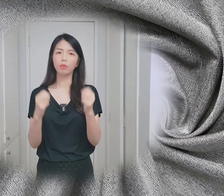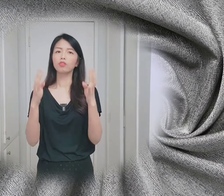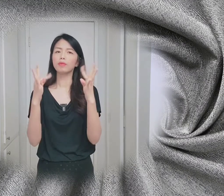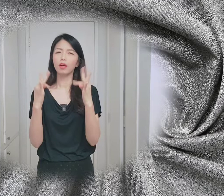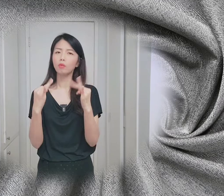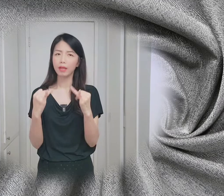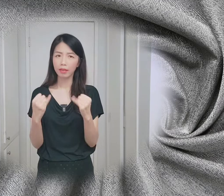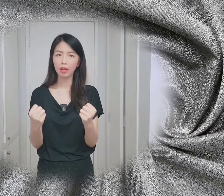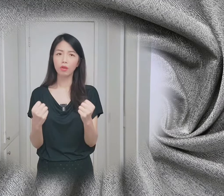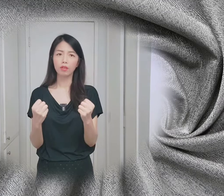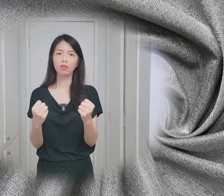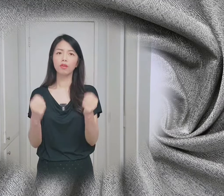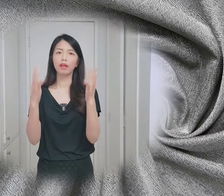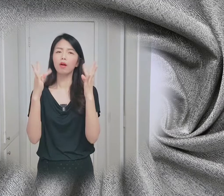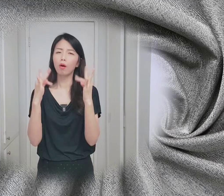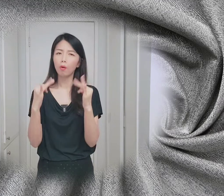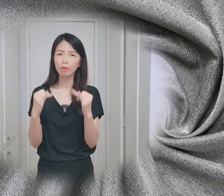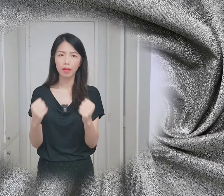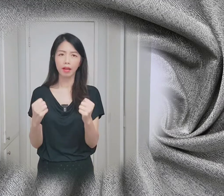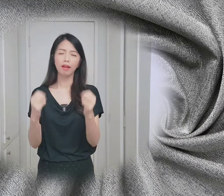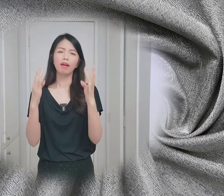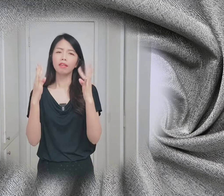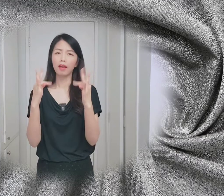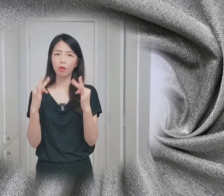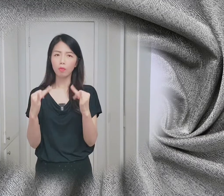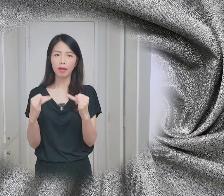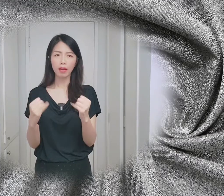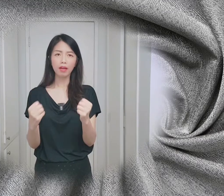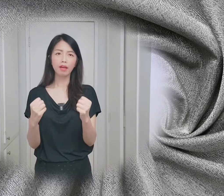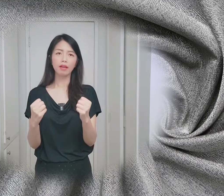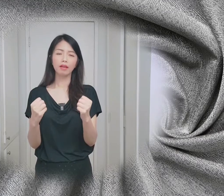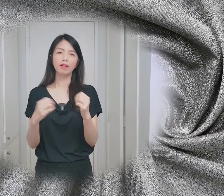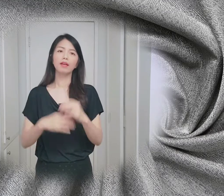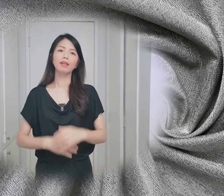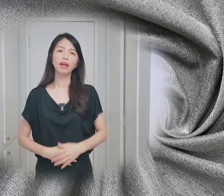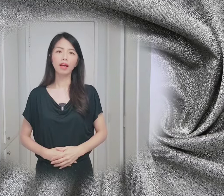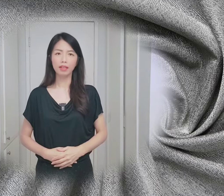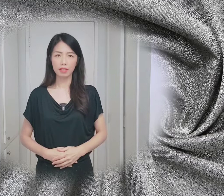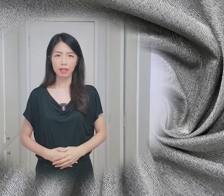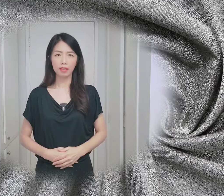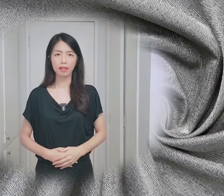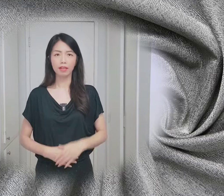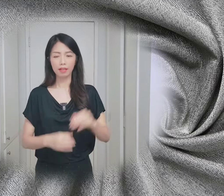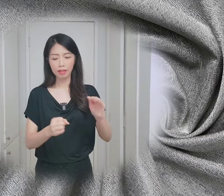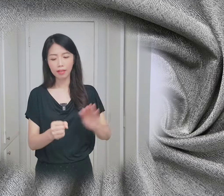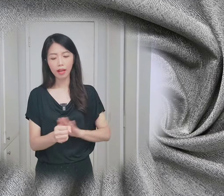차례대로 접어주시면 돼요. 많다라고 하는 뜻의 수어인데요. 얼마나. 내 얼마나